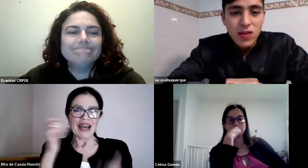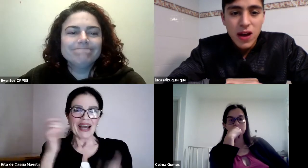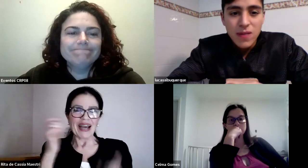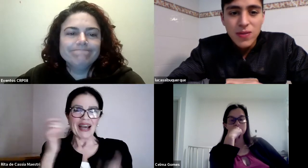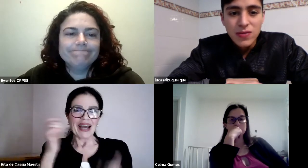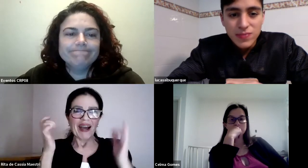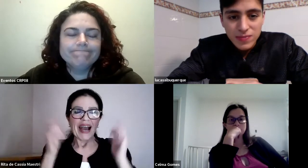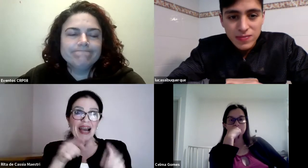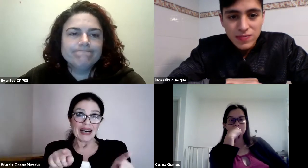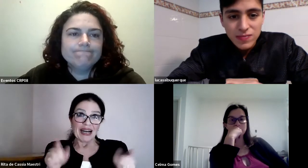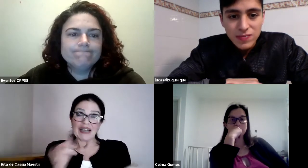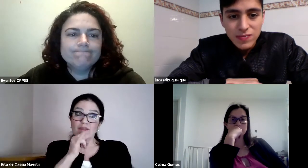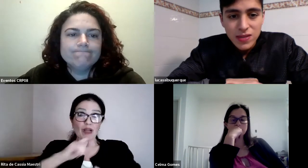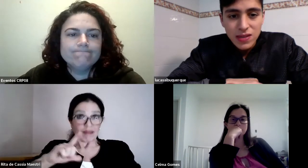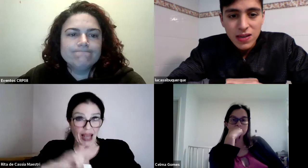muito rápido.